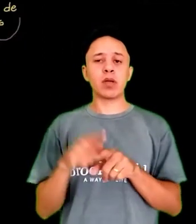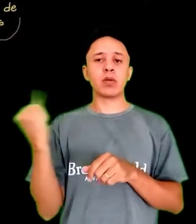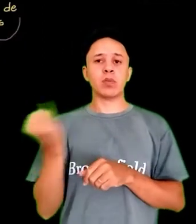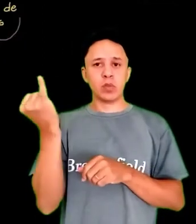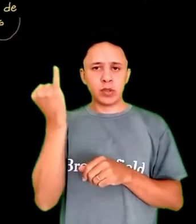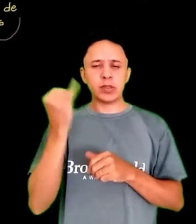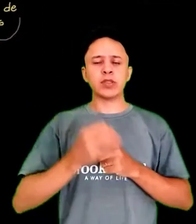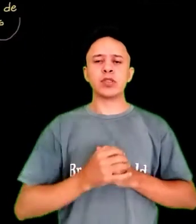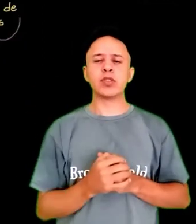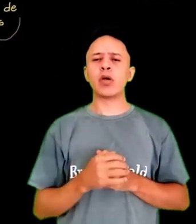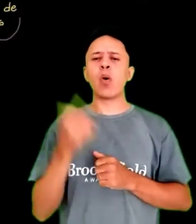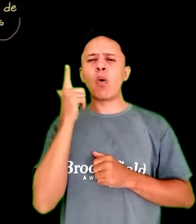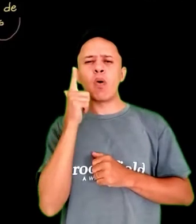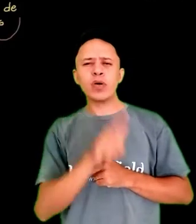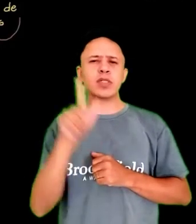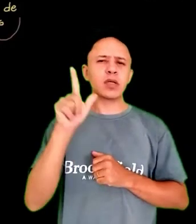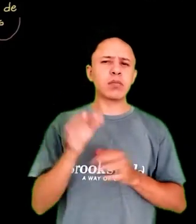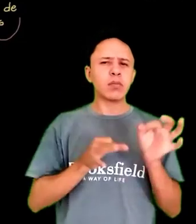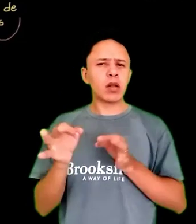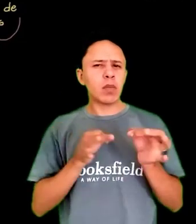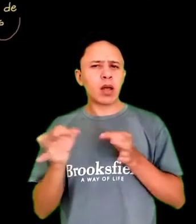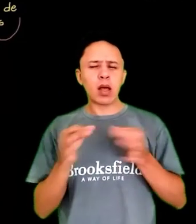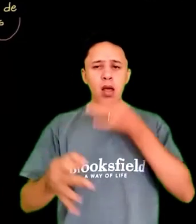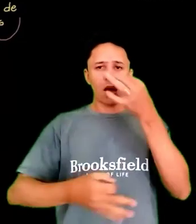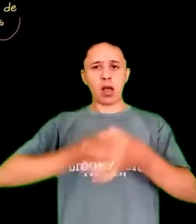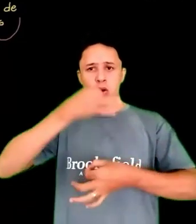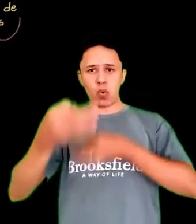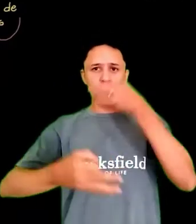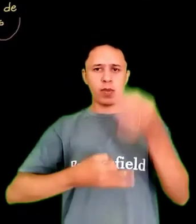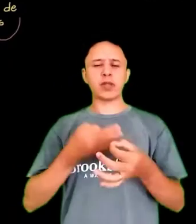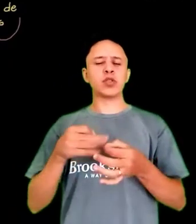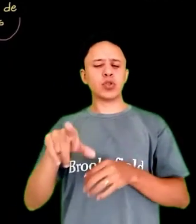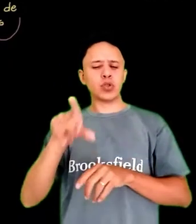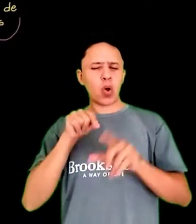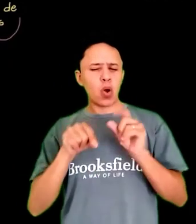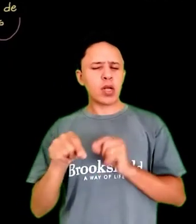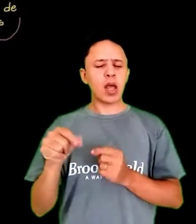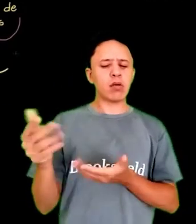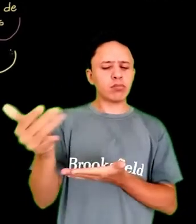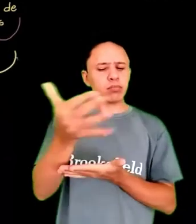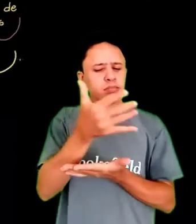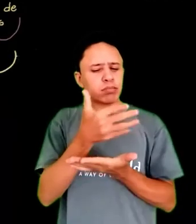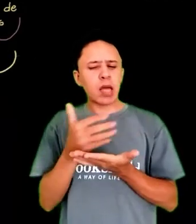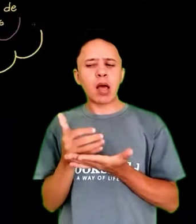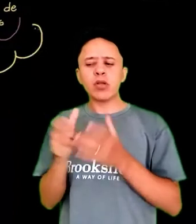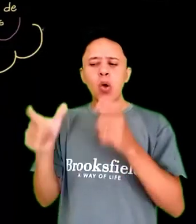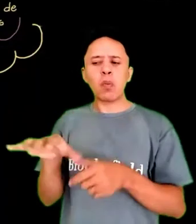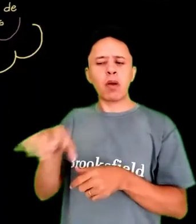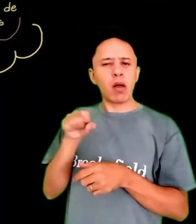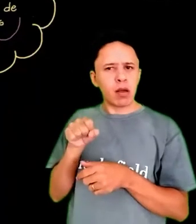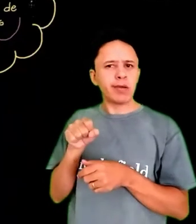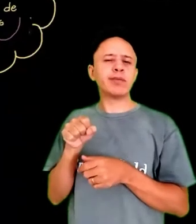não menos importante, para que consigamos preparar os nossos argumentos, escolher os dados e as fontes que